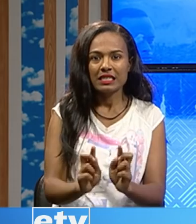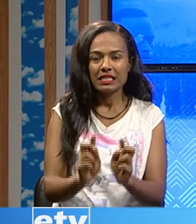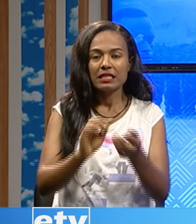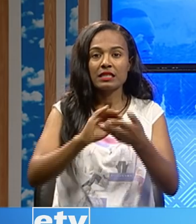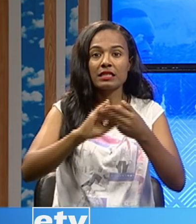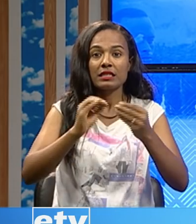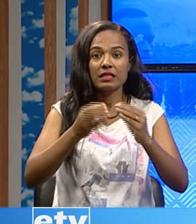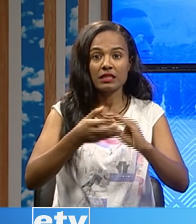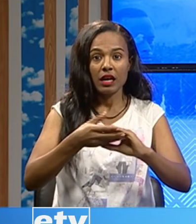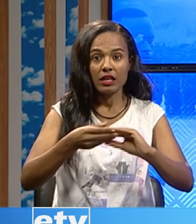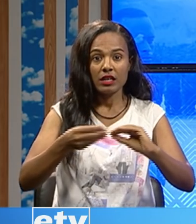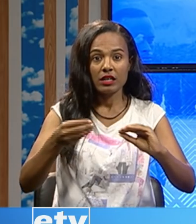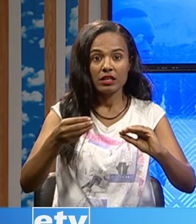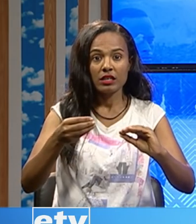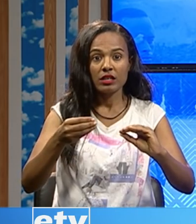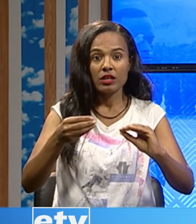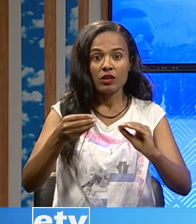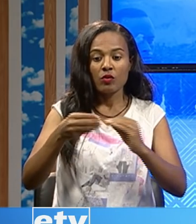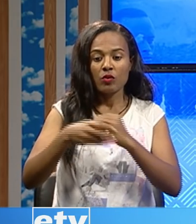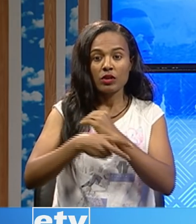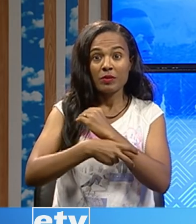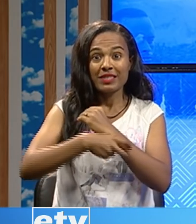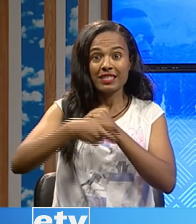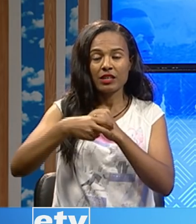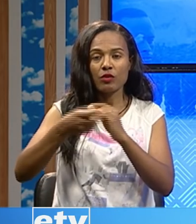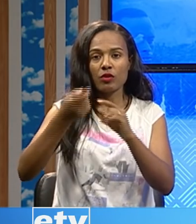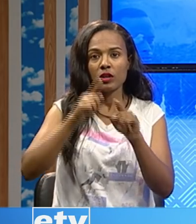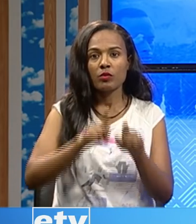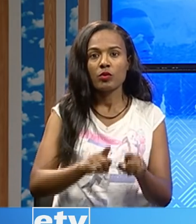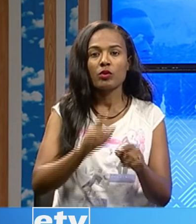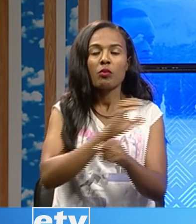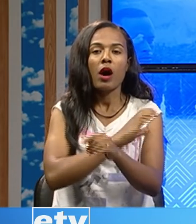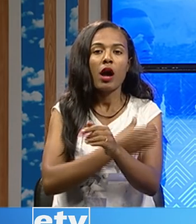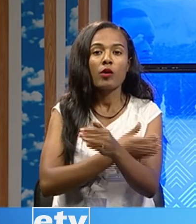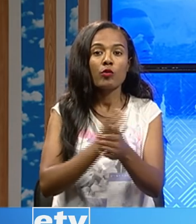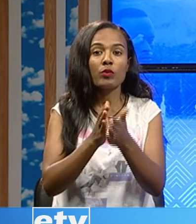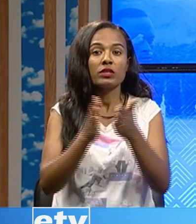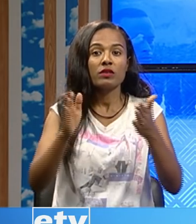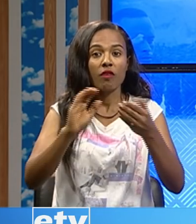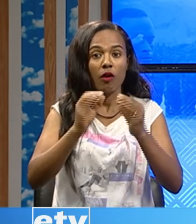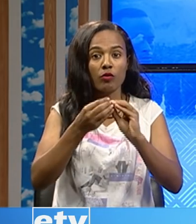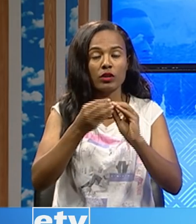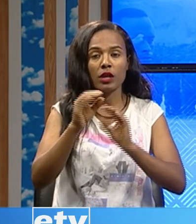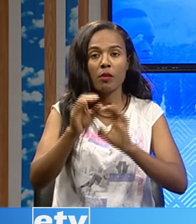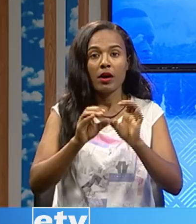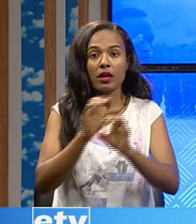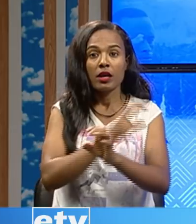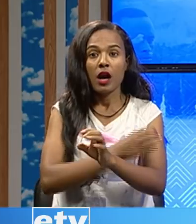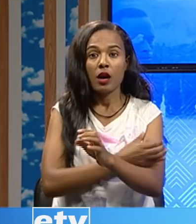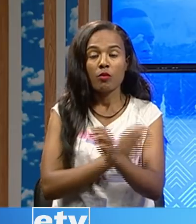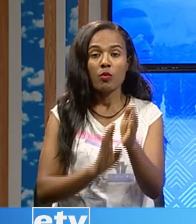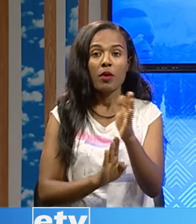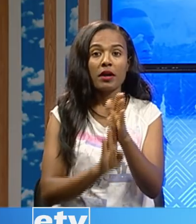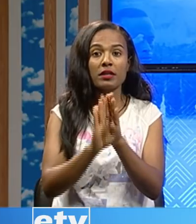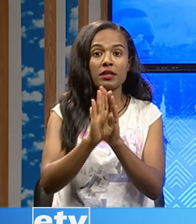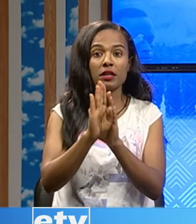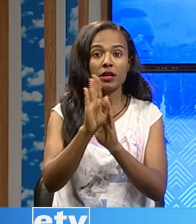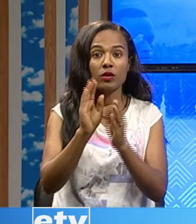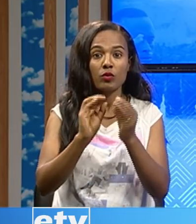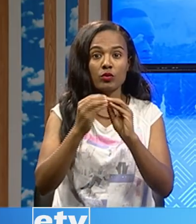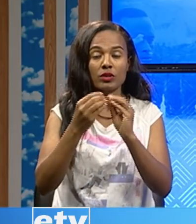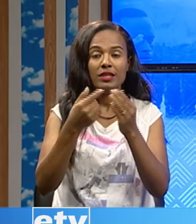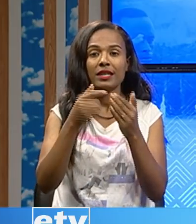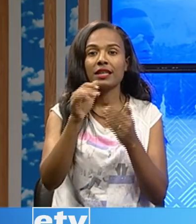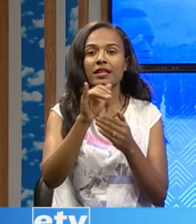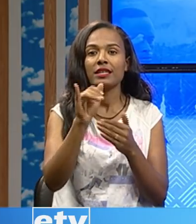ታሪክን ወደ መስረቅ የወረደ ቢሆንም ኃይሉ በሰፋ ቁጥር የማድረግ አቅሙ ባደገ ቁጥር ከእንደነዚህ